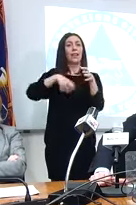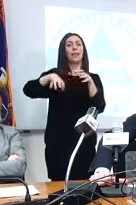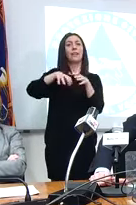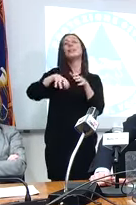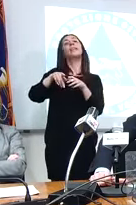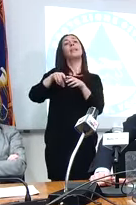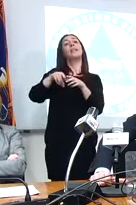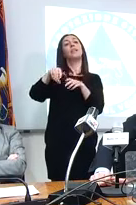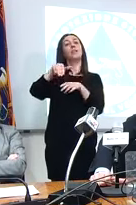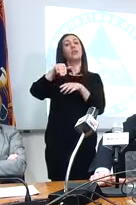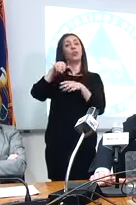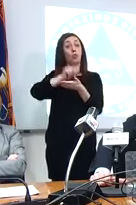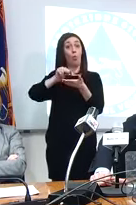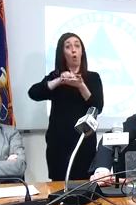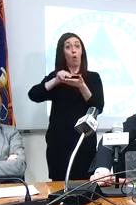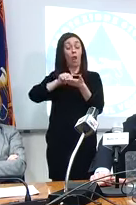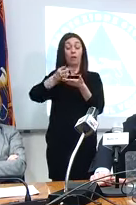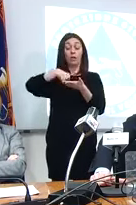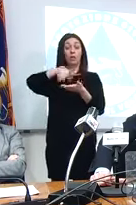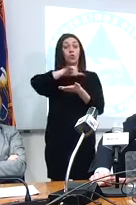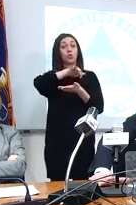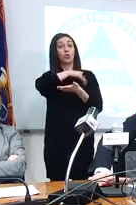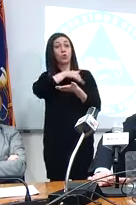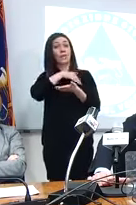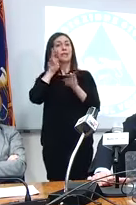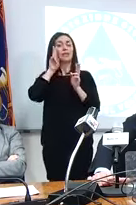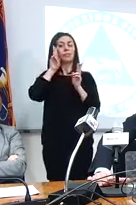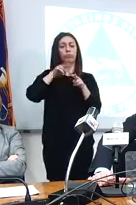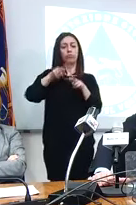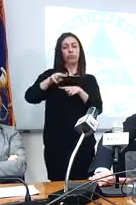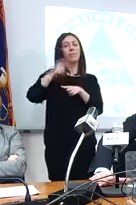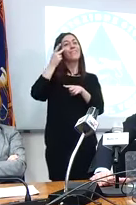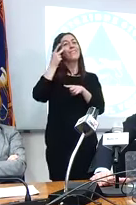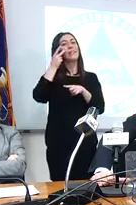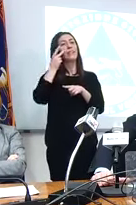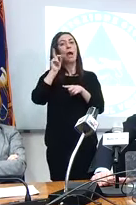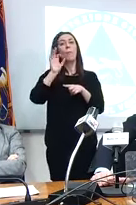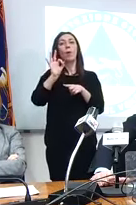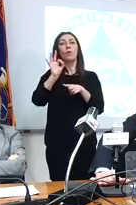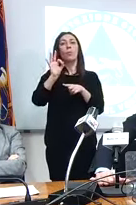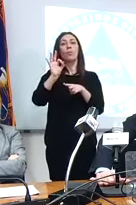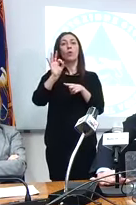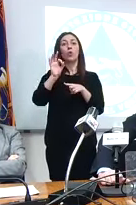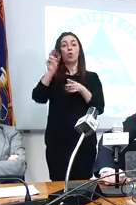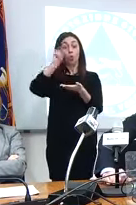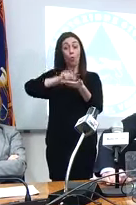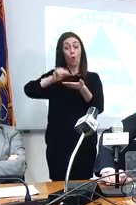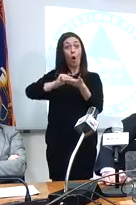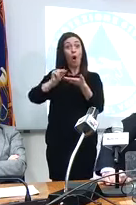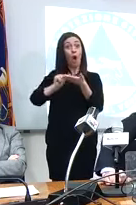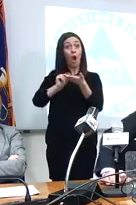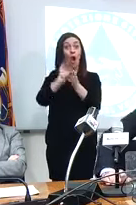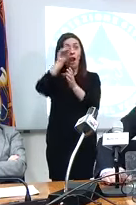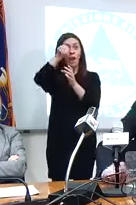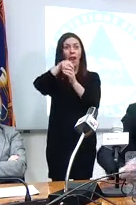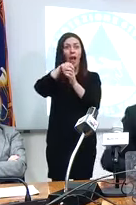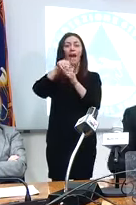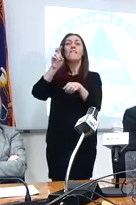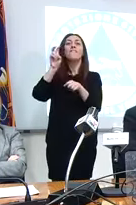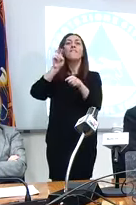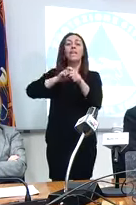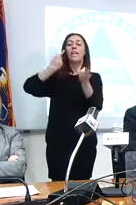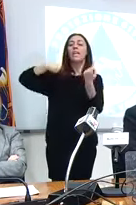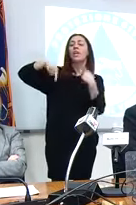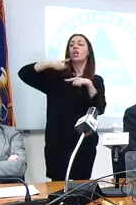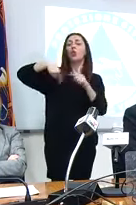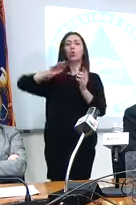sugli studenti, in maniera tale da monitorare anche lo stato di circolazione del virus anche nella popolazione scolastica. Ovviamente anche qui è coinvolto il professor